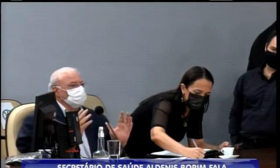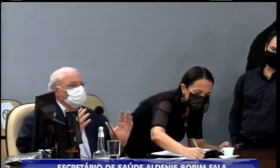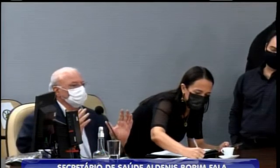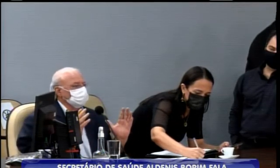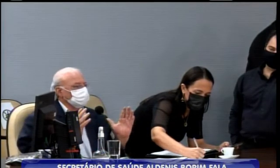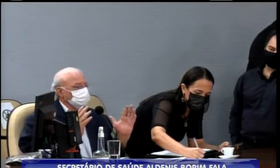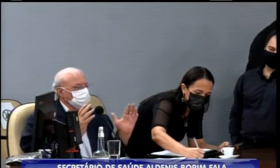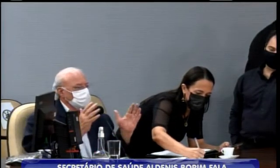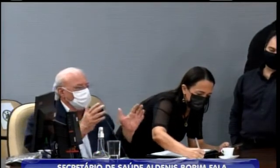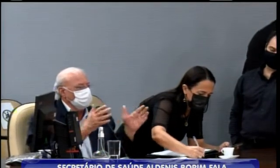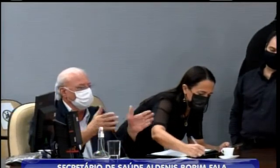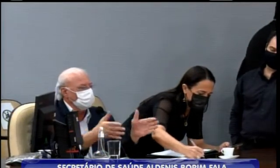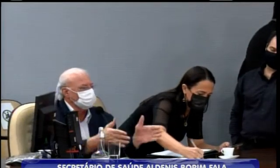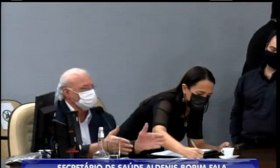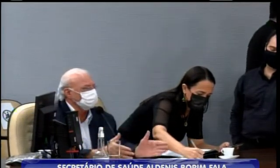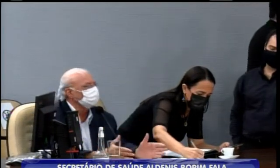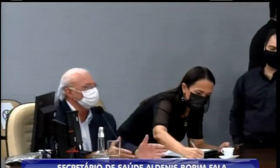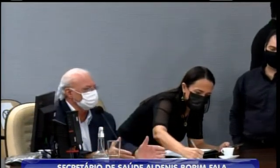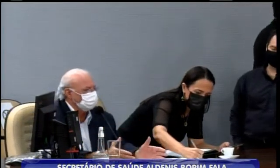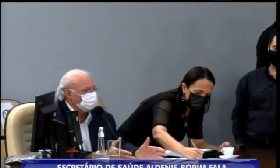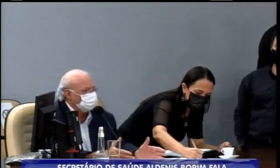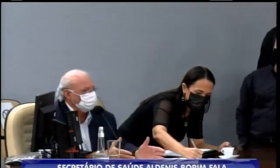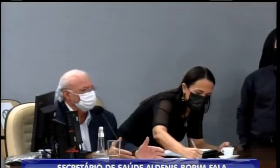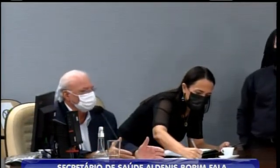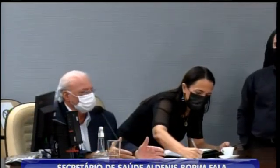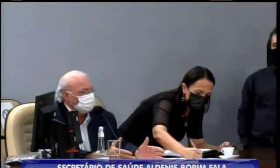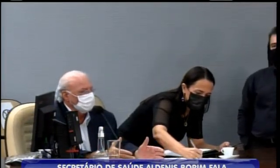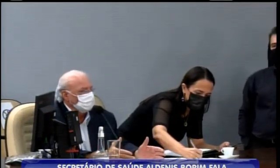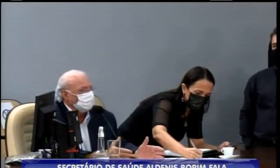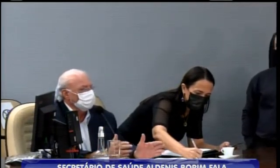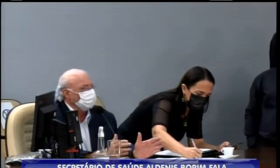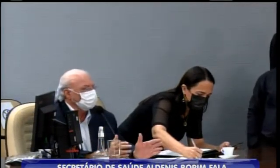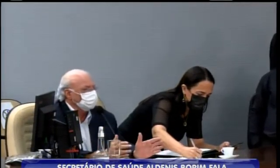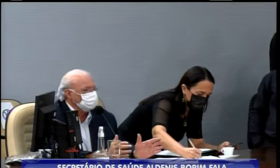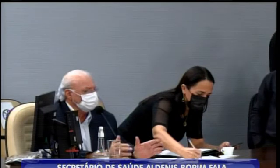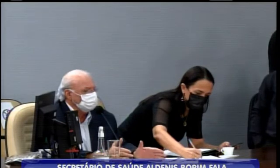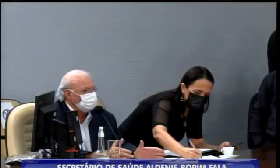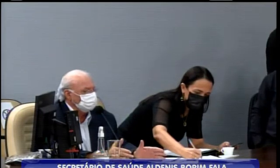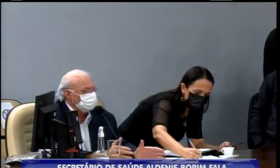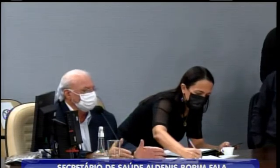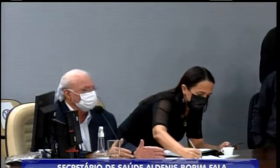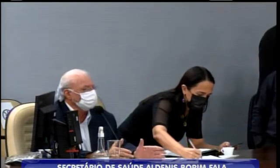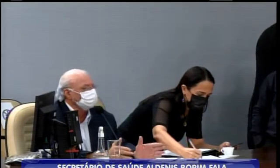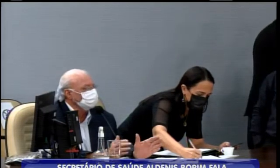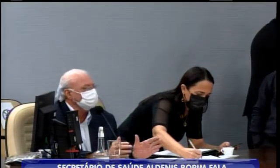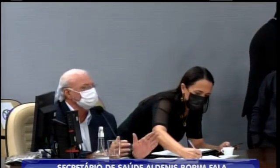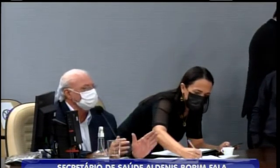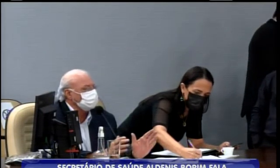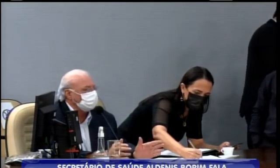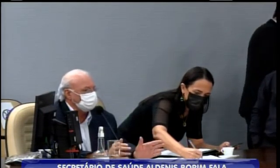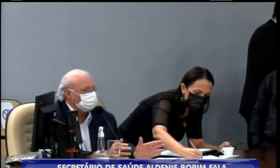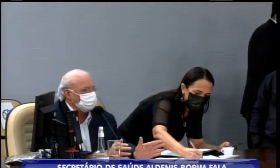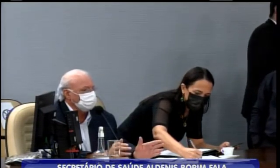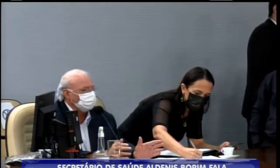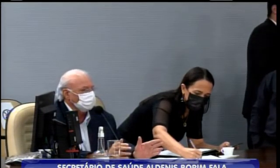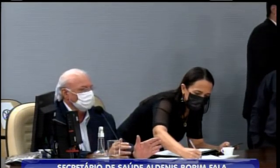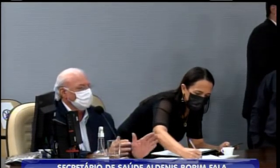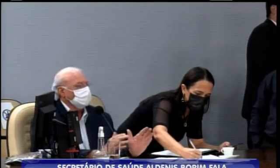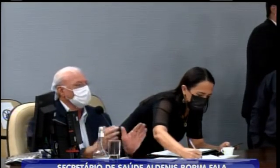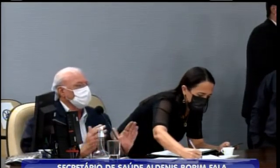tudo que nós vamos colocar neste novo hospital, nós fizemos a seguinte